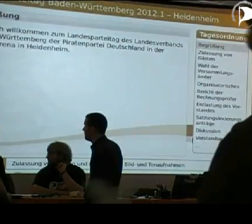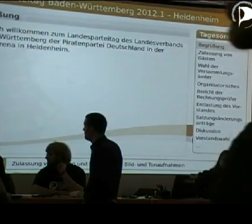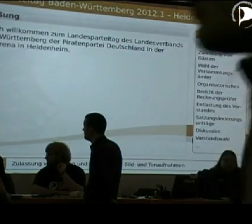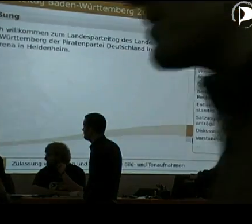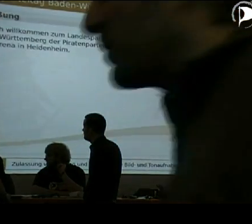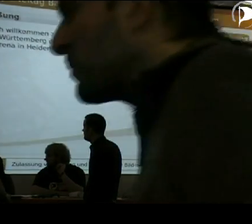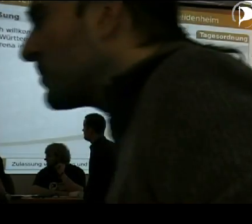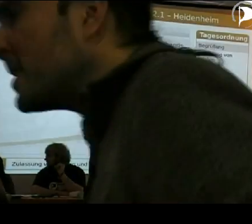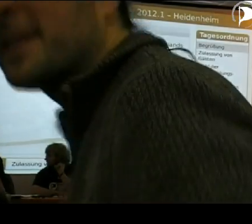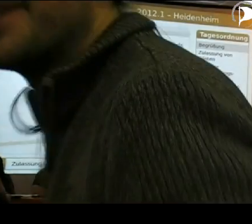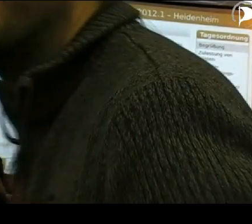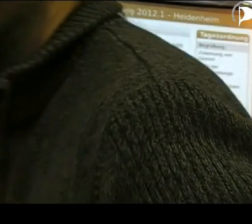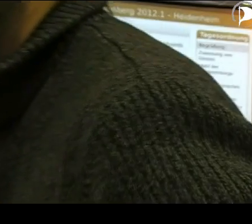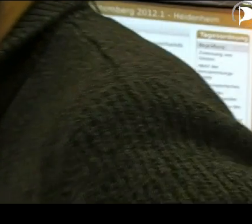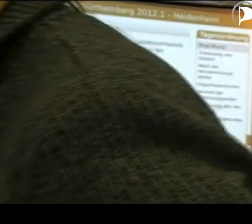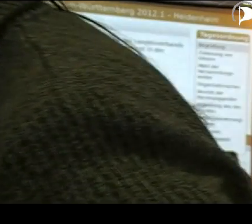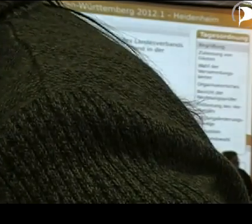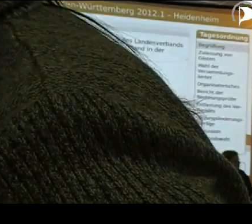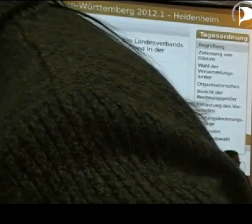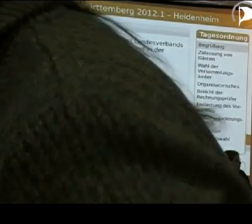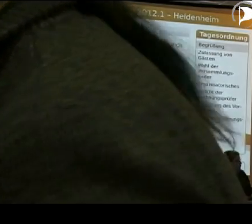was läuft da für mich